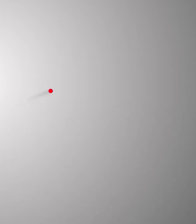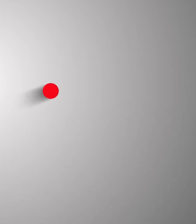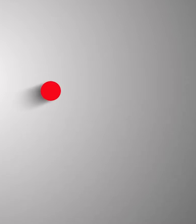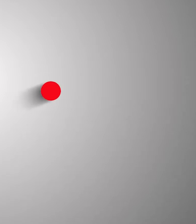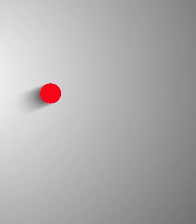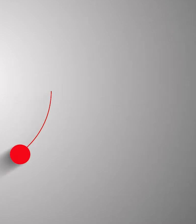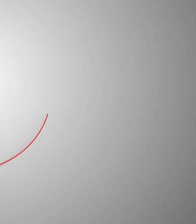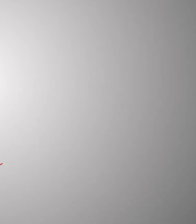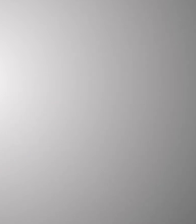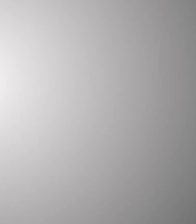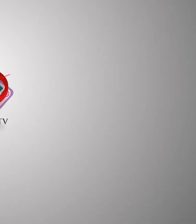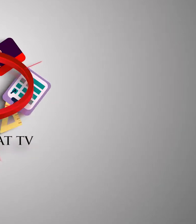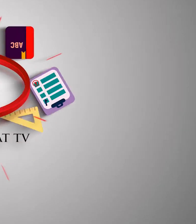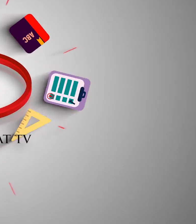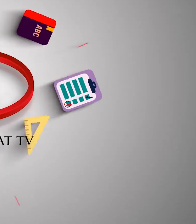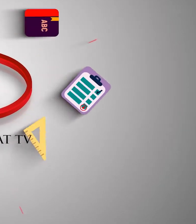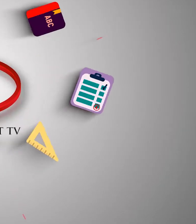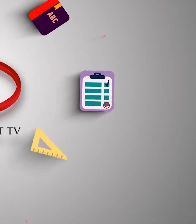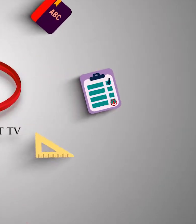Evet